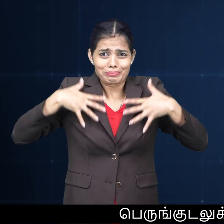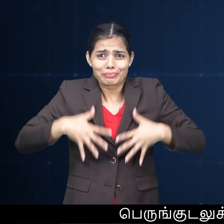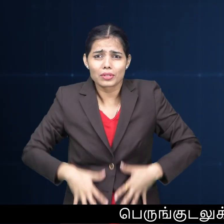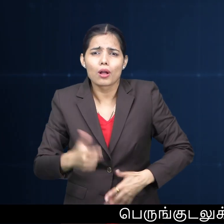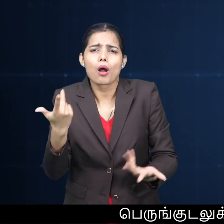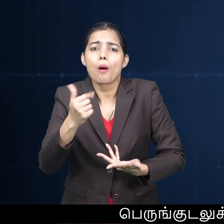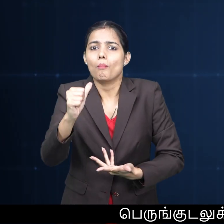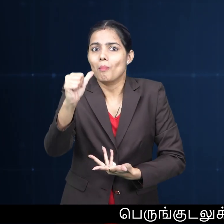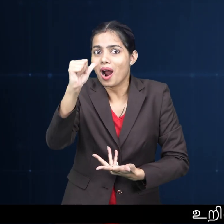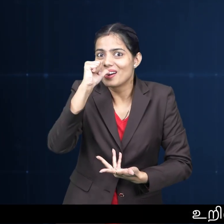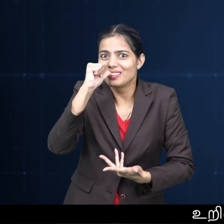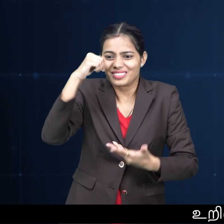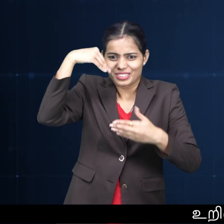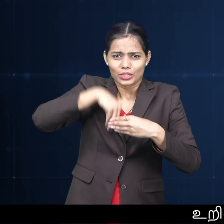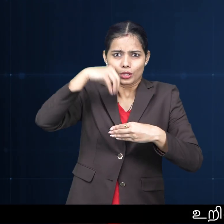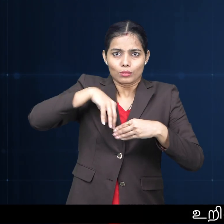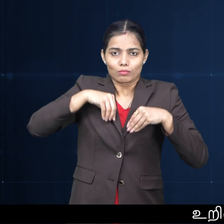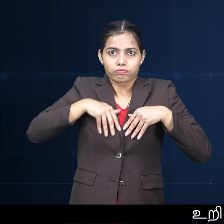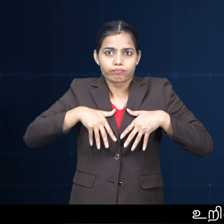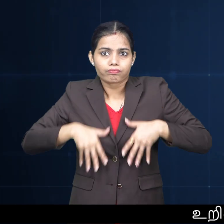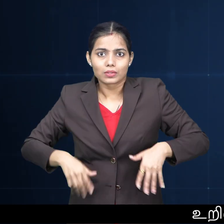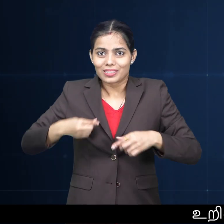மேலும் நீர் உறிஞ்சப்படுகிறது.